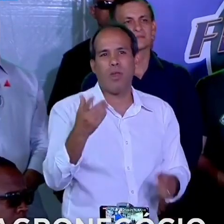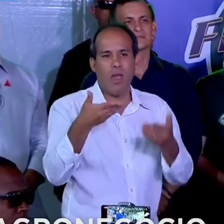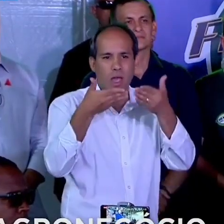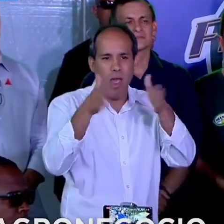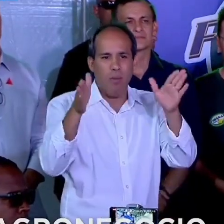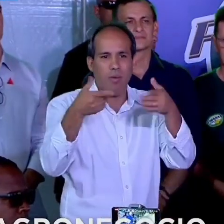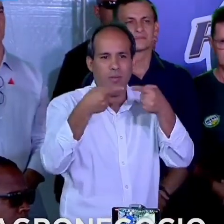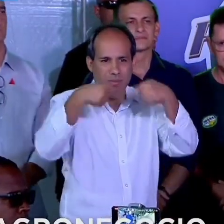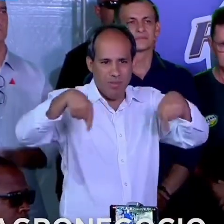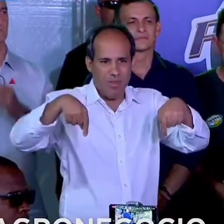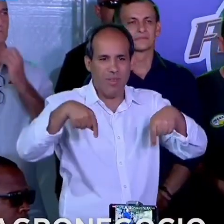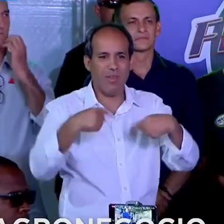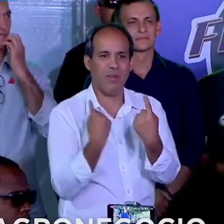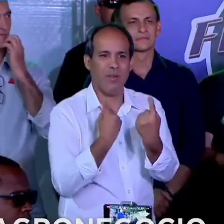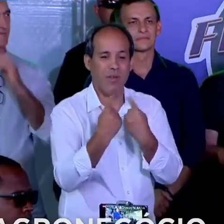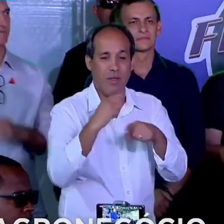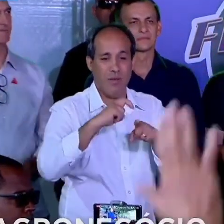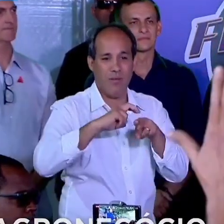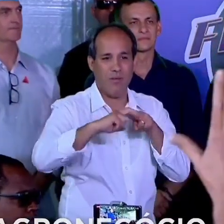Ferrovia Norte-Sul,